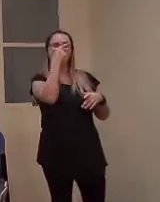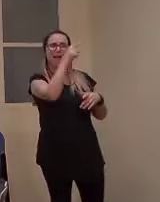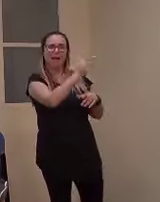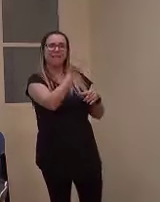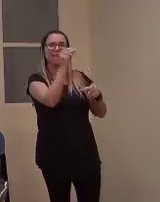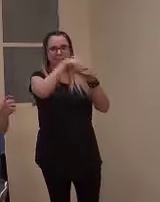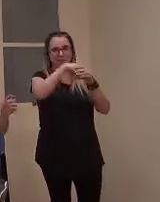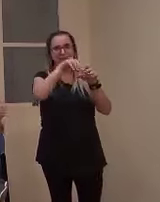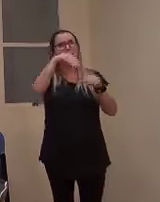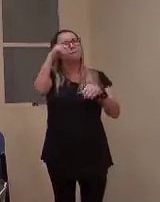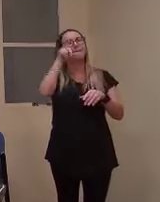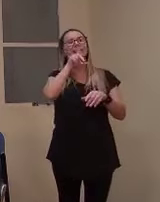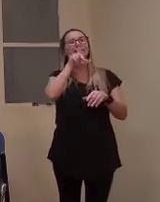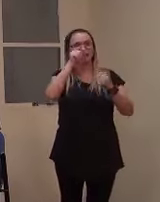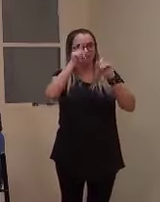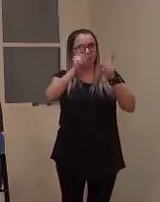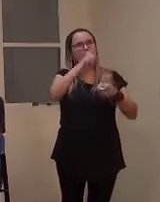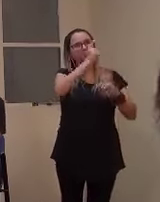pensar